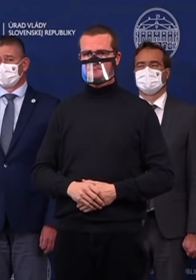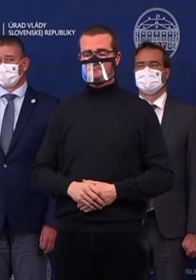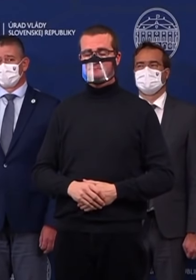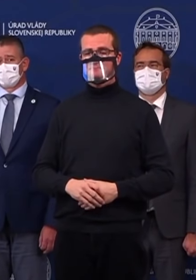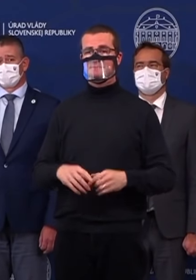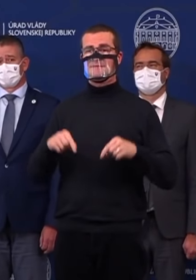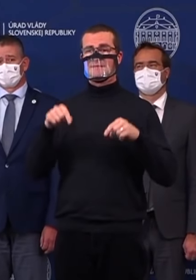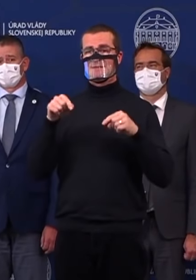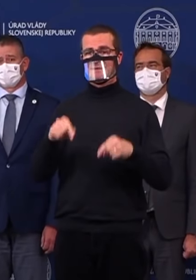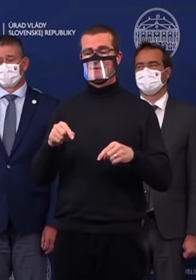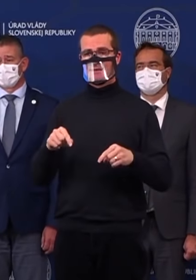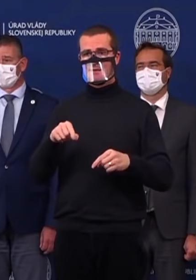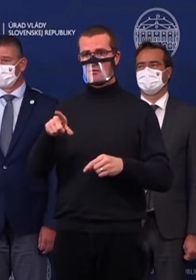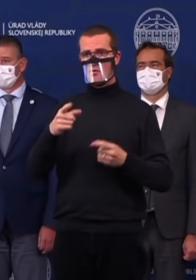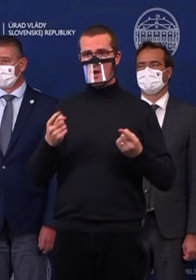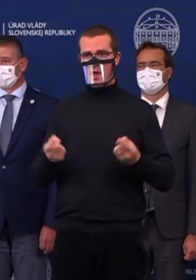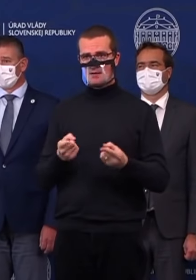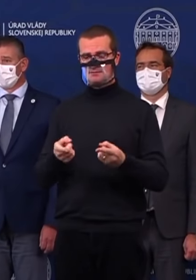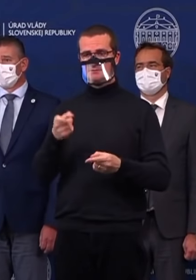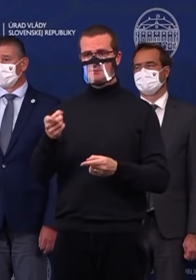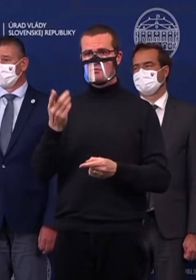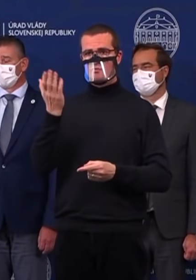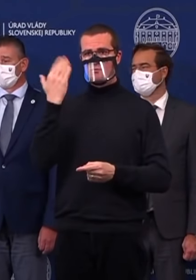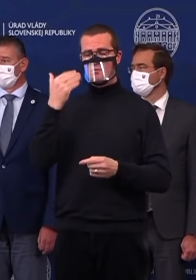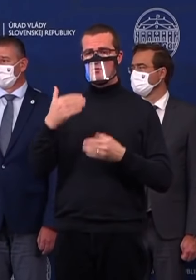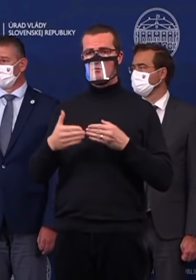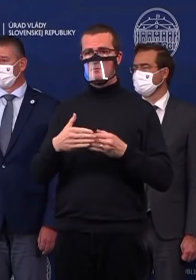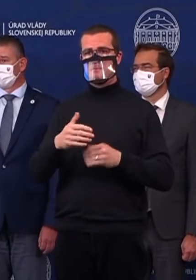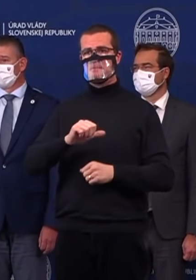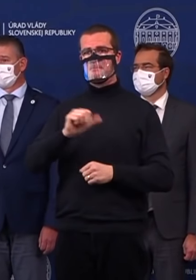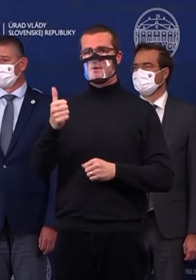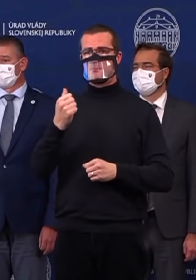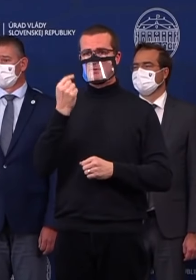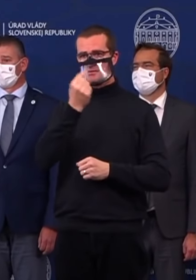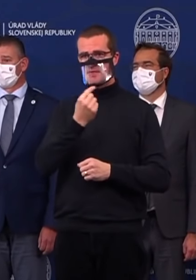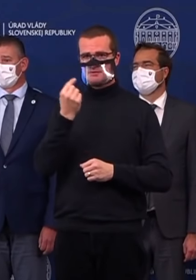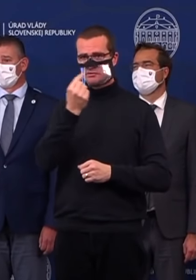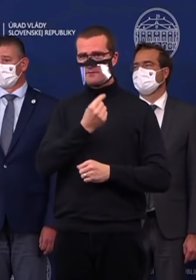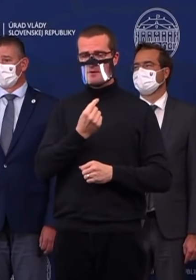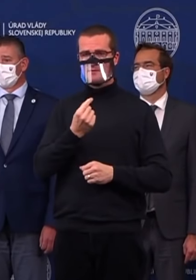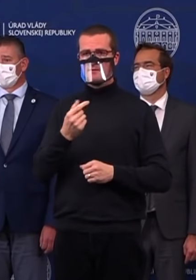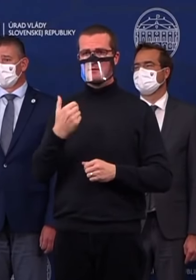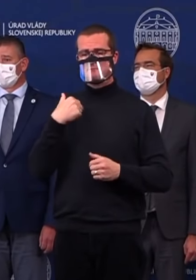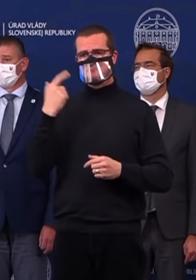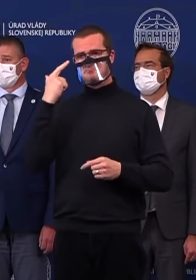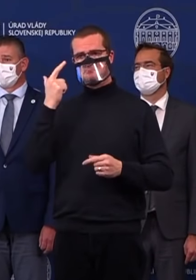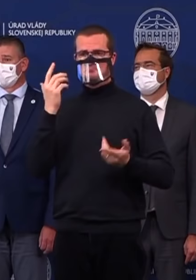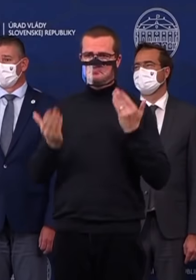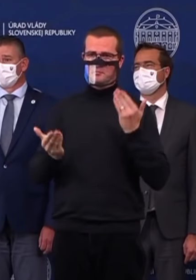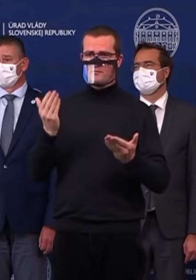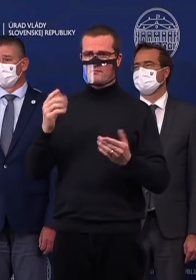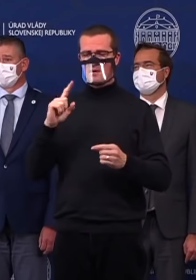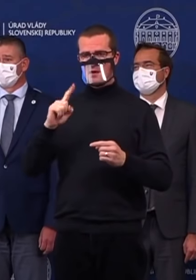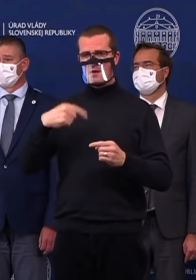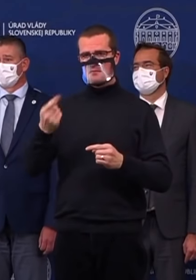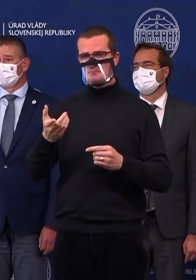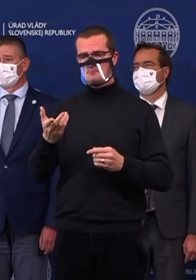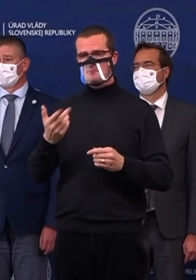Išli sme do tejto operácie s tým, že pri pilotnom testovaní sme predpokladali na